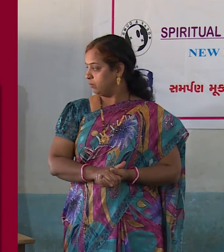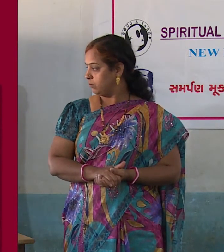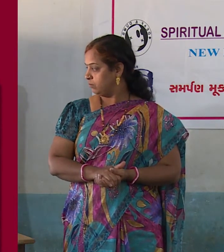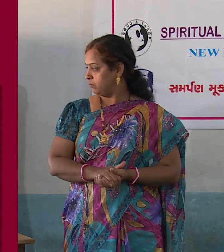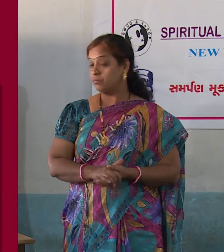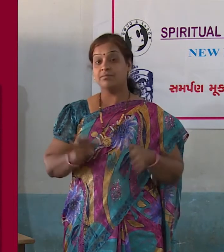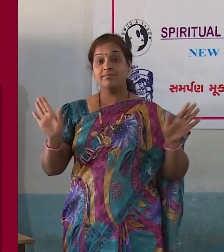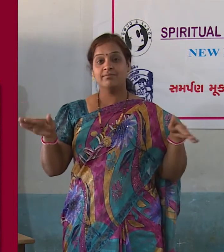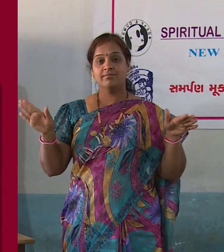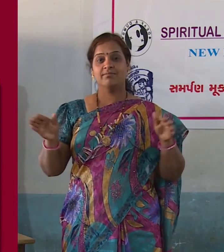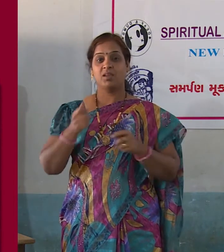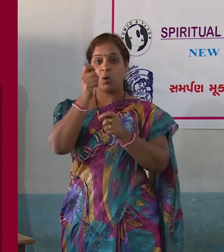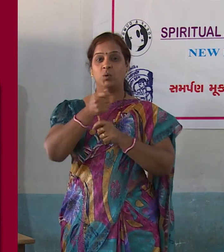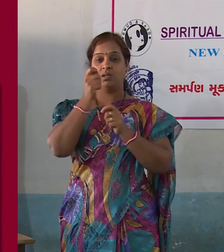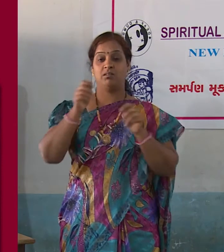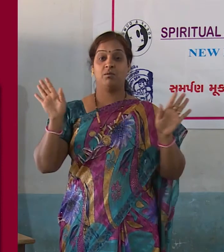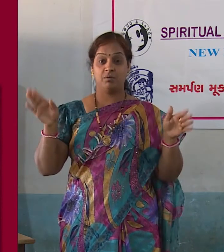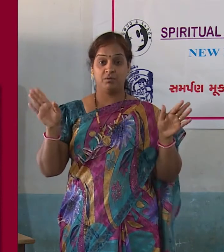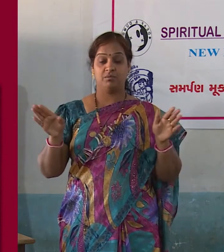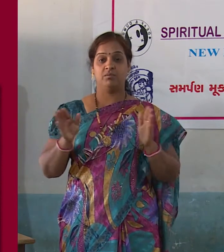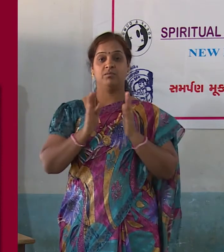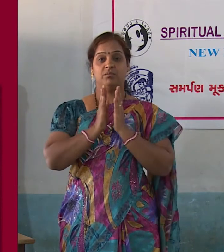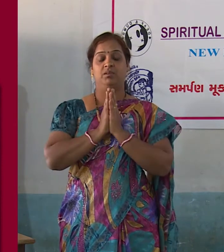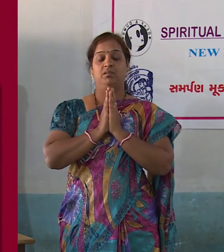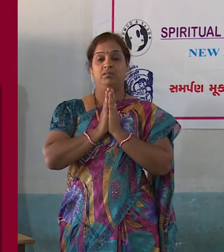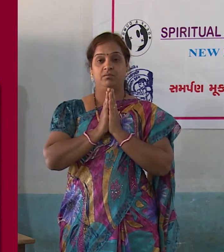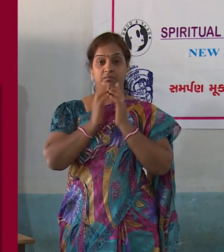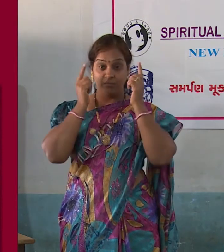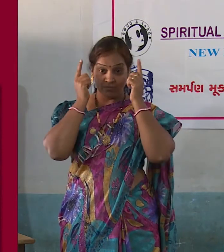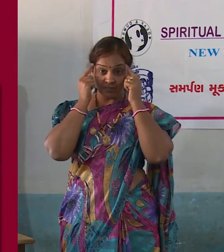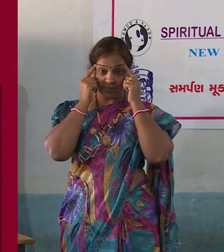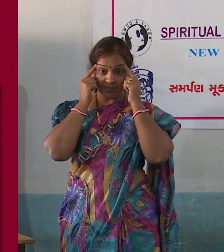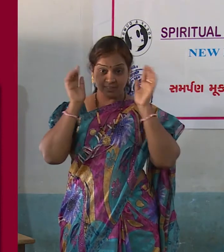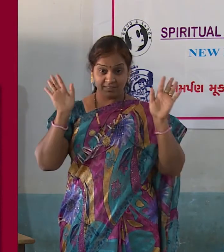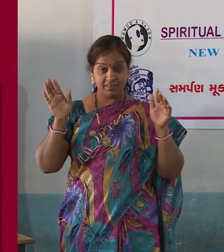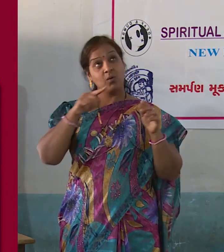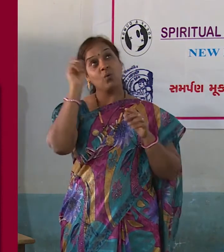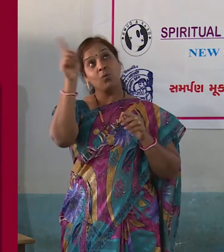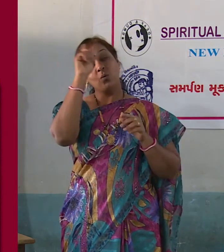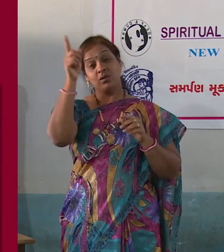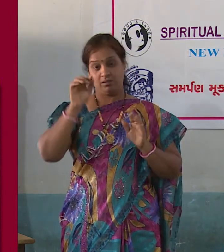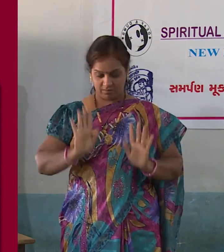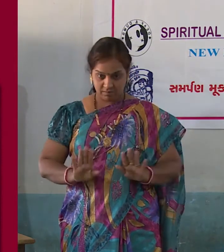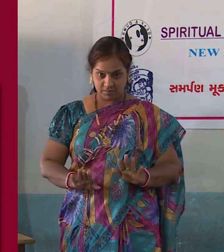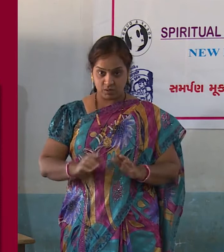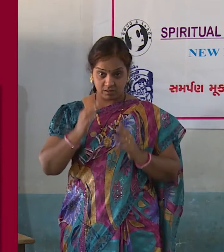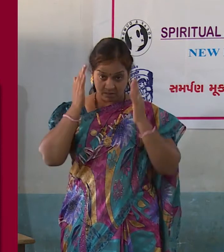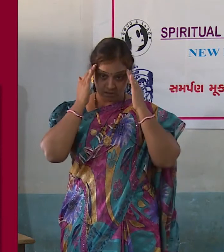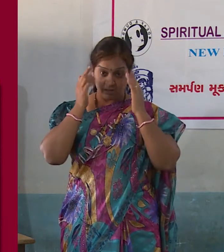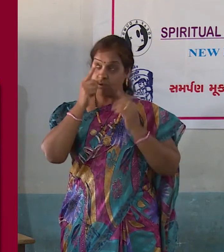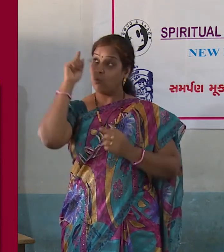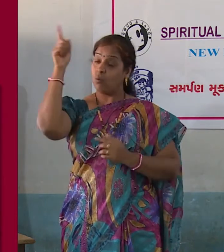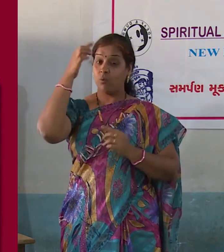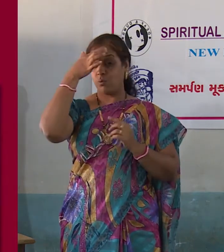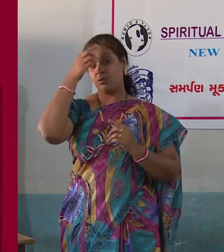पंखों वाला है, उड़ता हुआ घोड़ा, वो है मन रूपी घोड़ा। जैसे शरीर की कर्म इंद्रियां वैसे आत्मा की